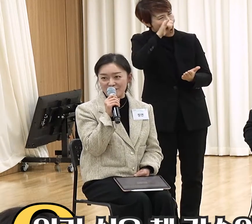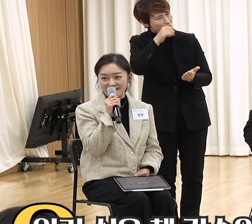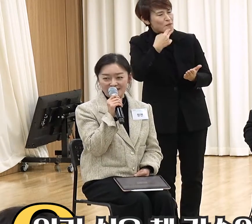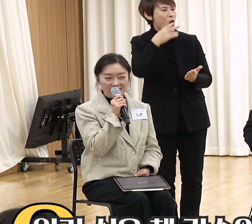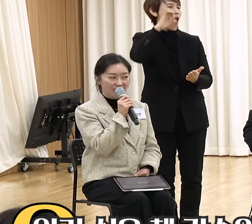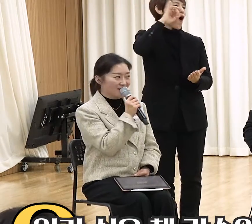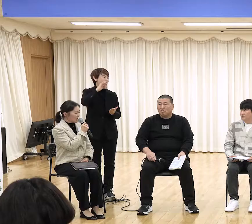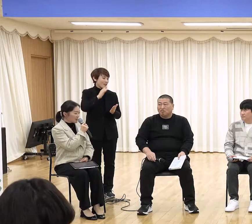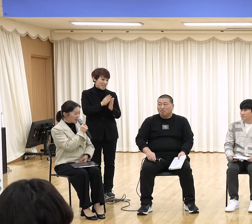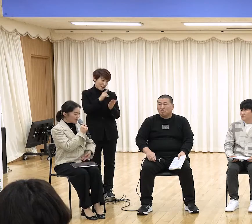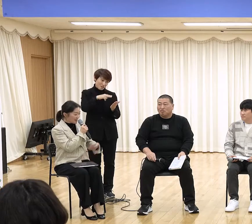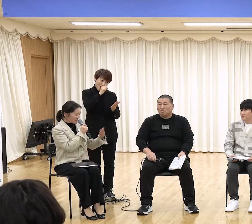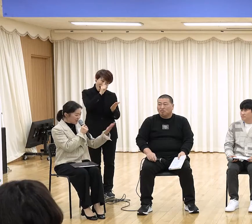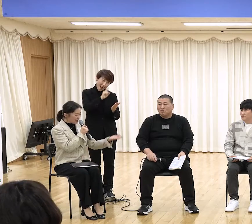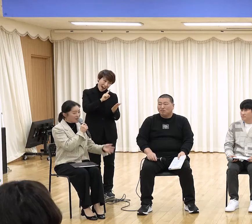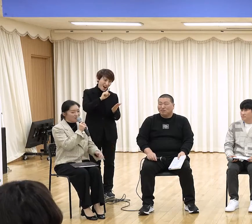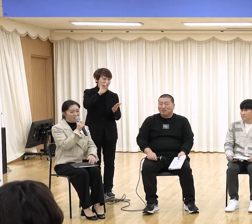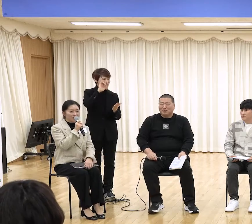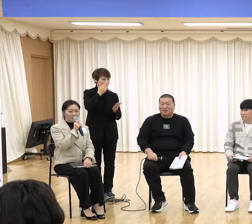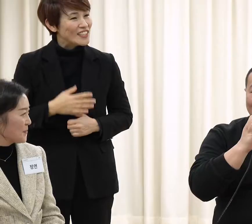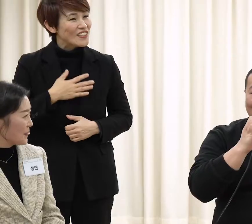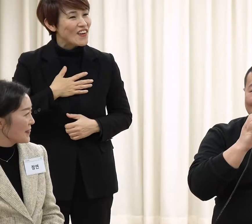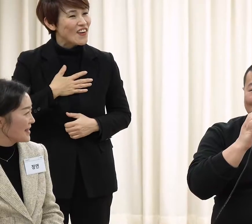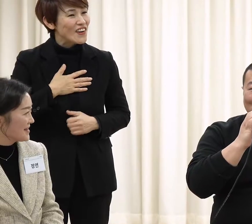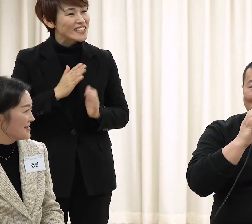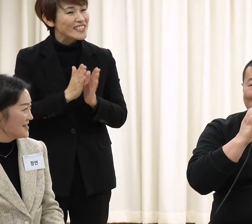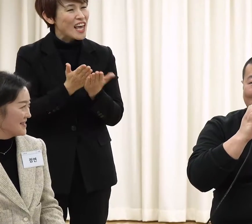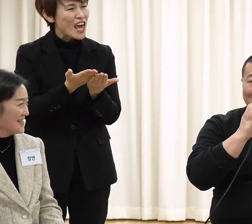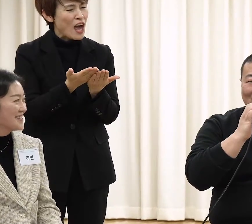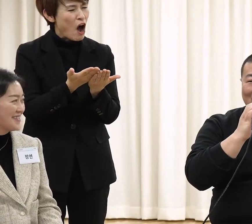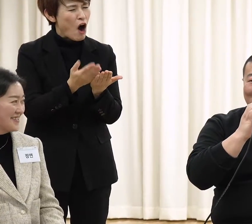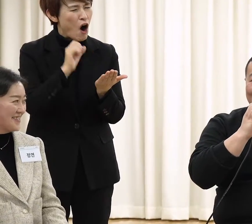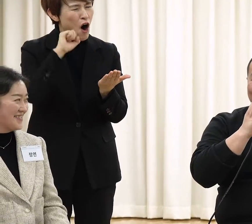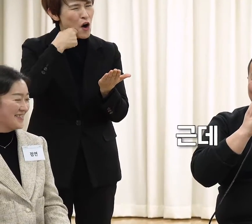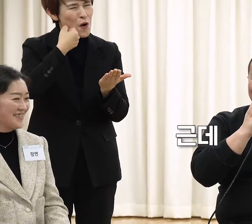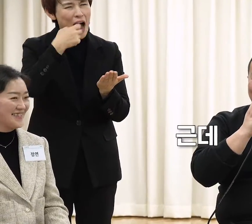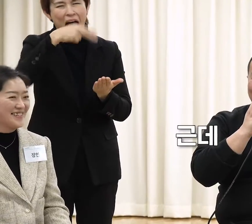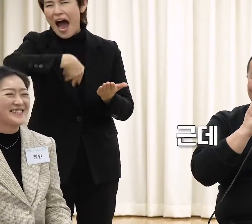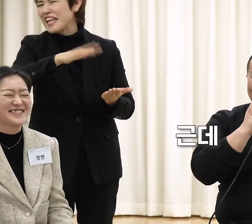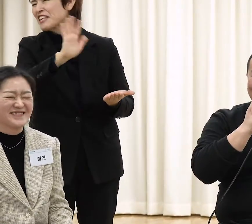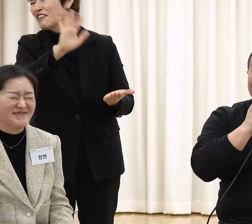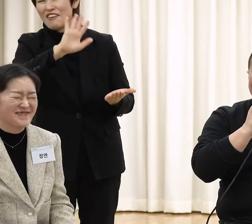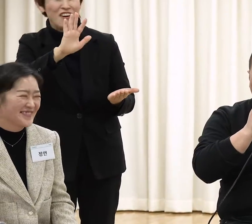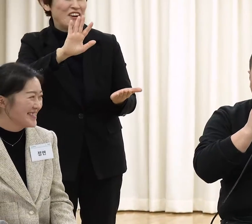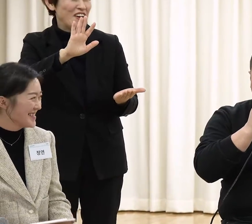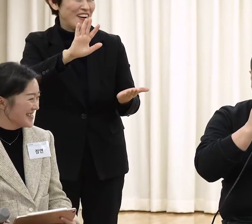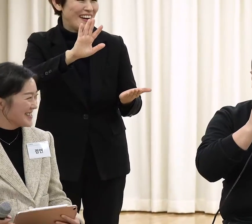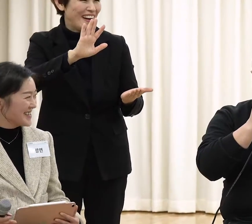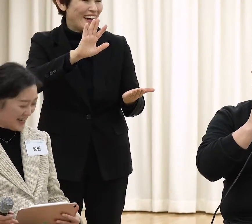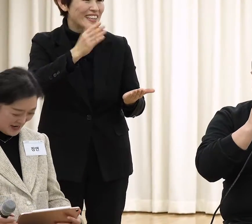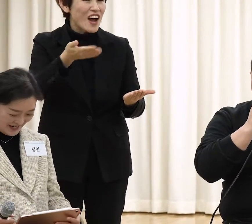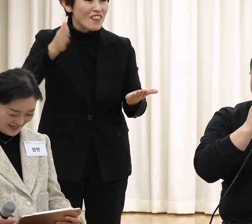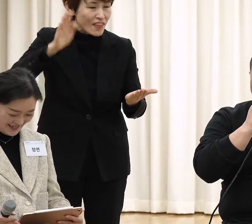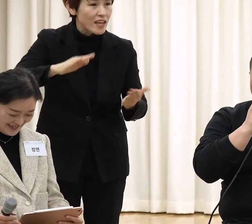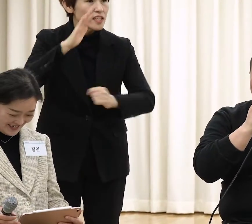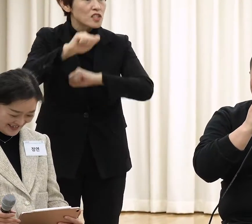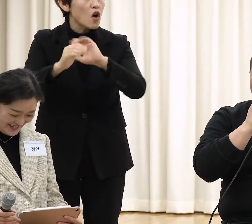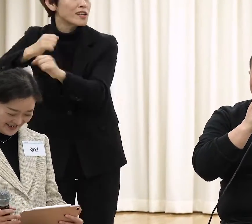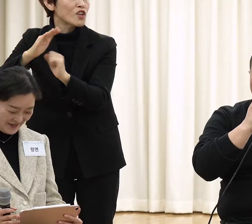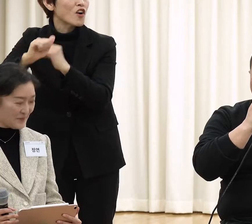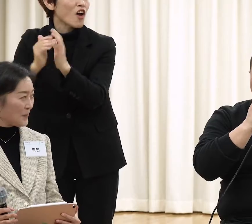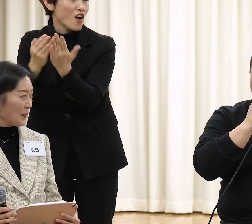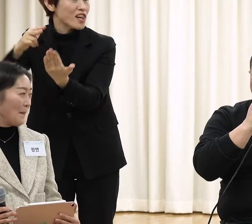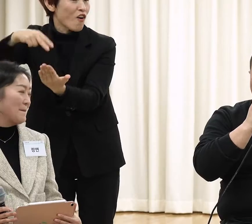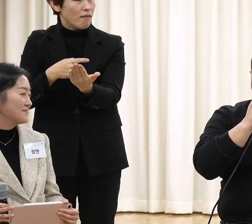제일 궁금했어요. 여기 계신 명일님부터. 책이 어려워서 안 읽어요. 근데 성경은 읽습니다.